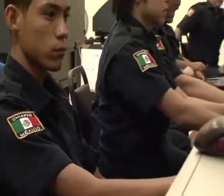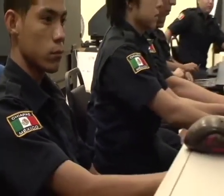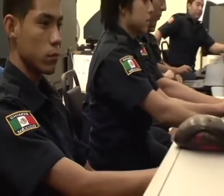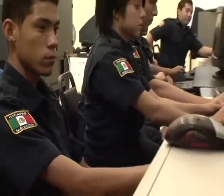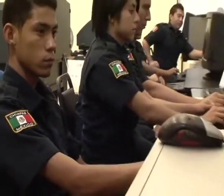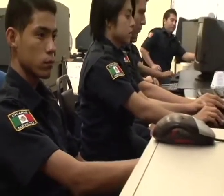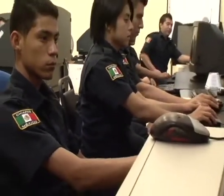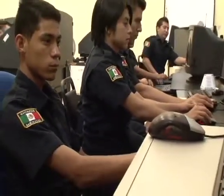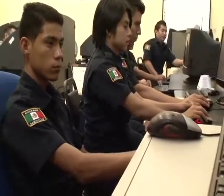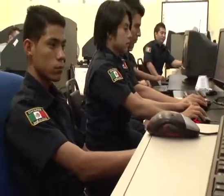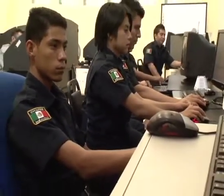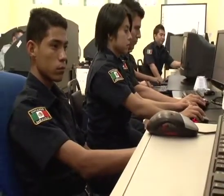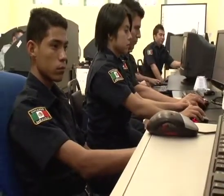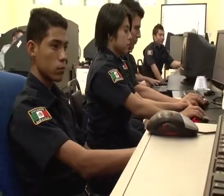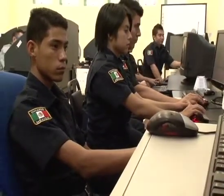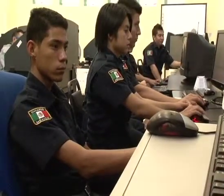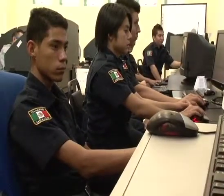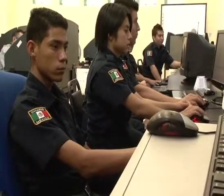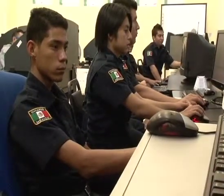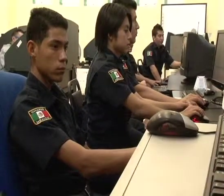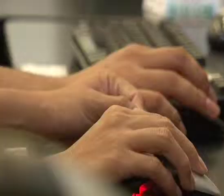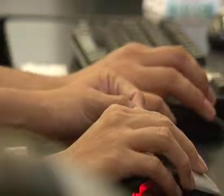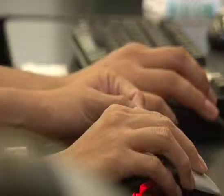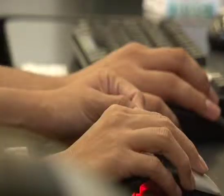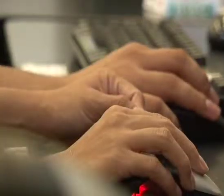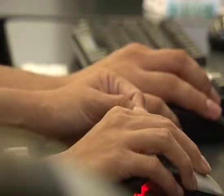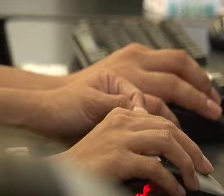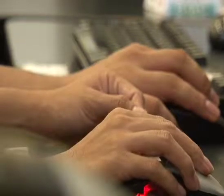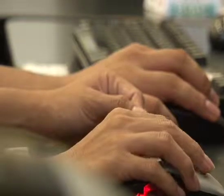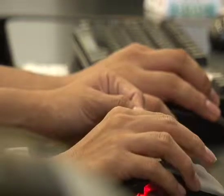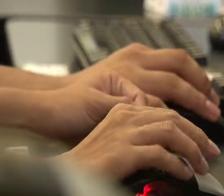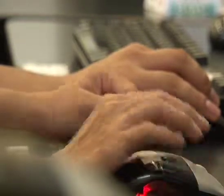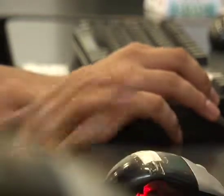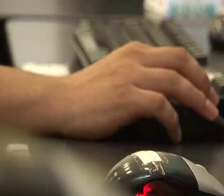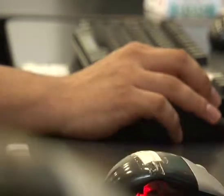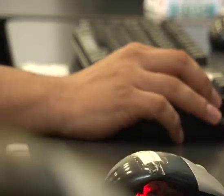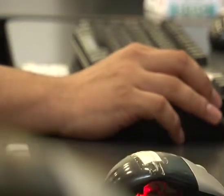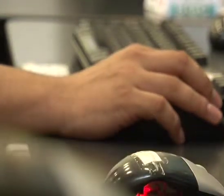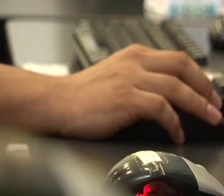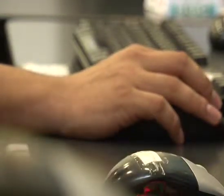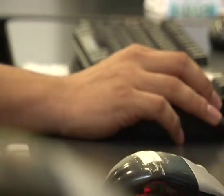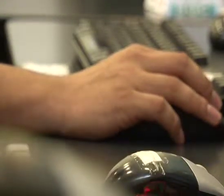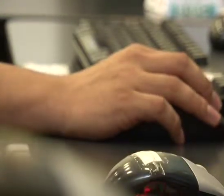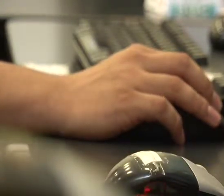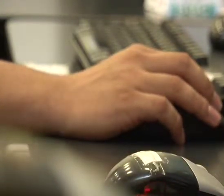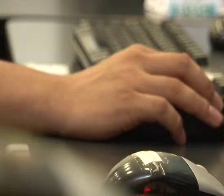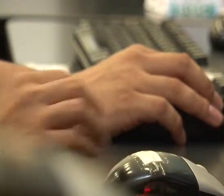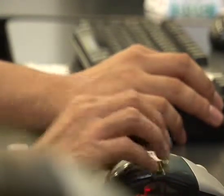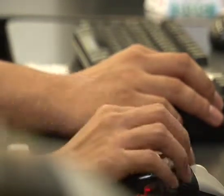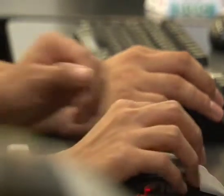El apoyo que recibimos por parte de ellos operativamente es muy valioso, derivado a que incluso ellos pueden en un momento